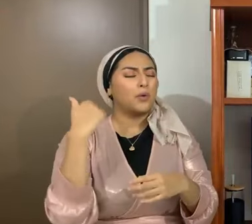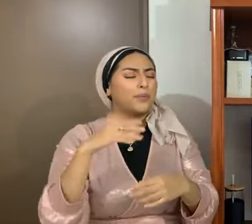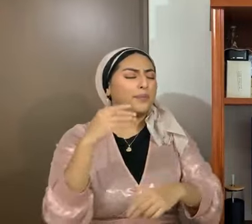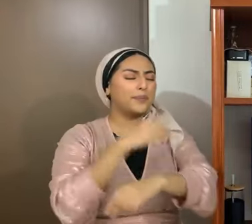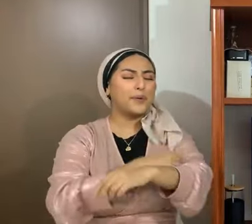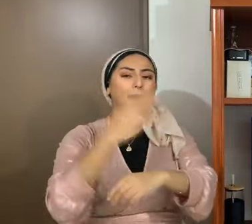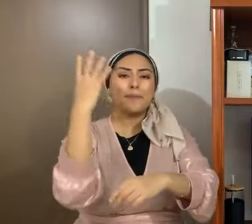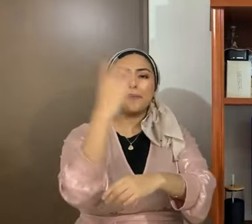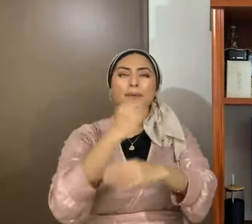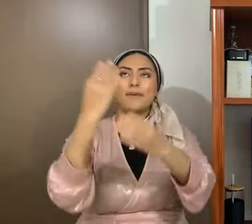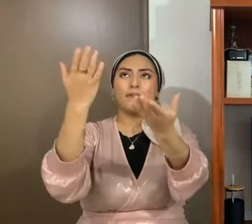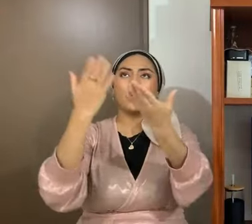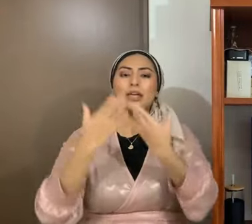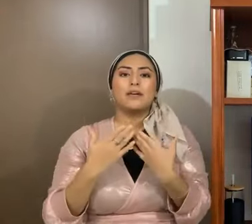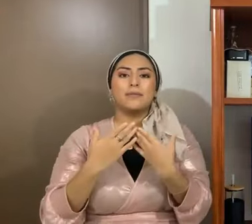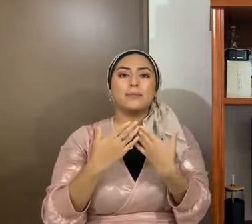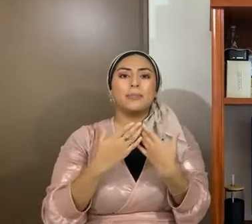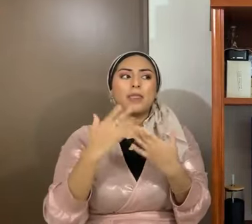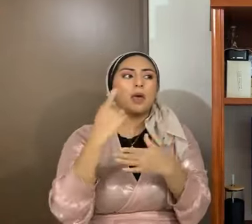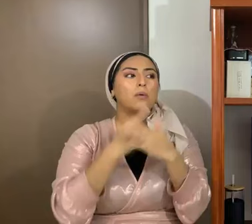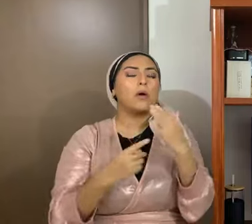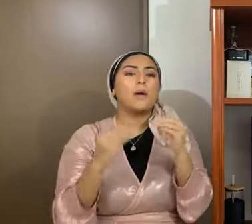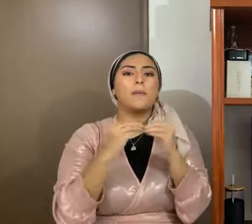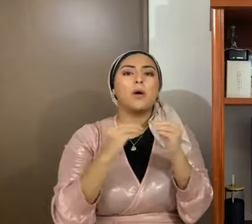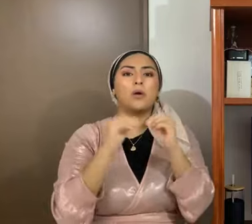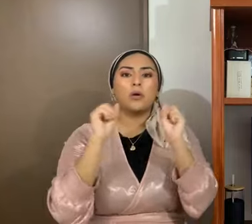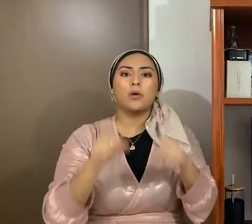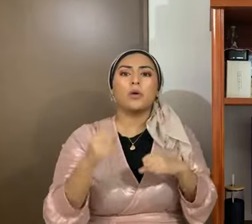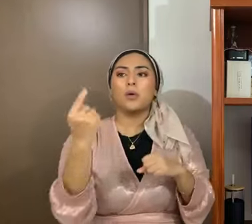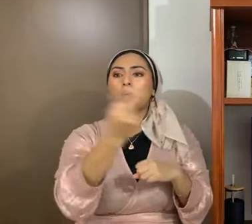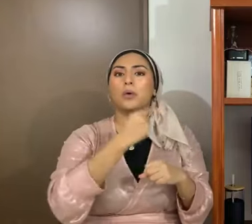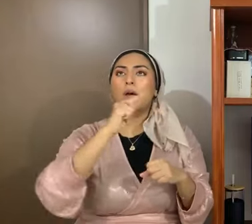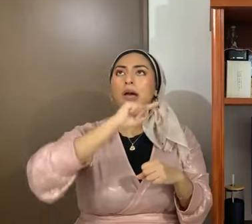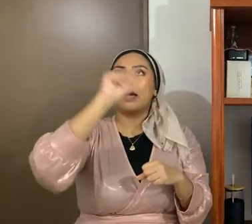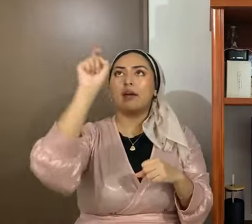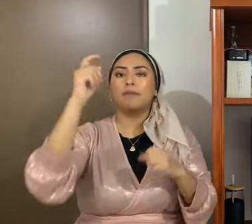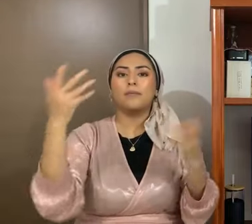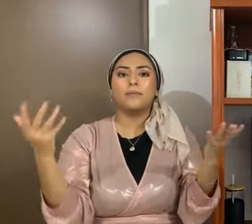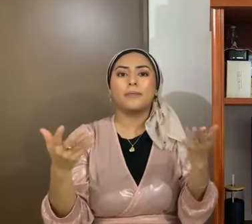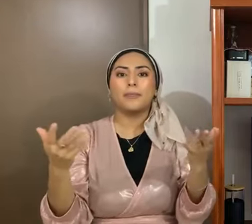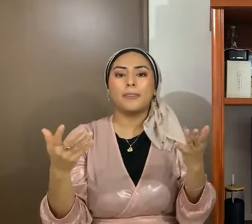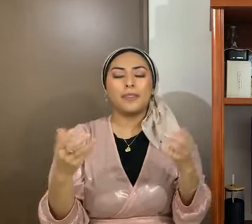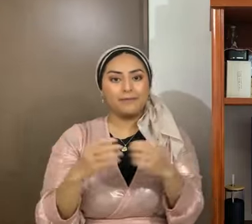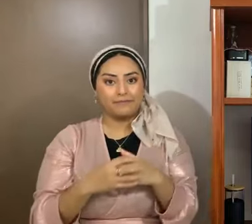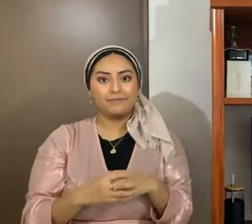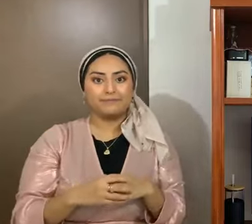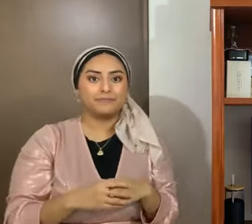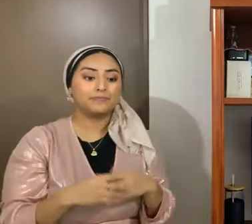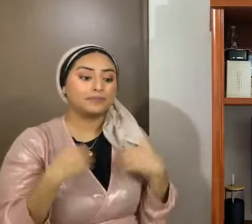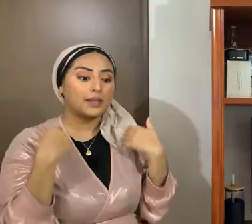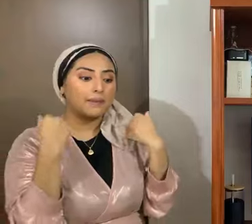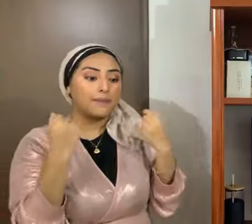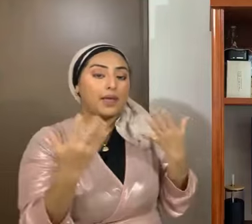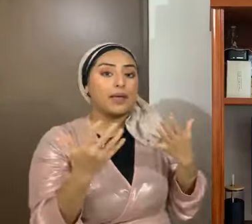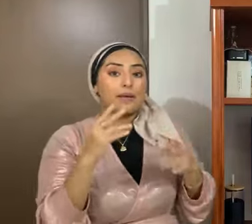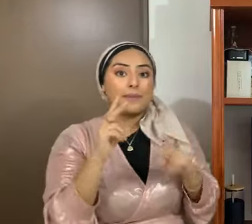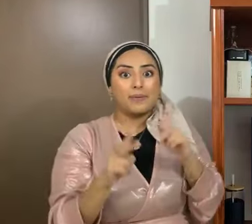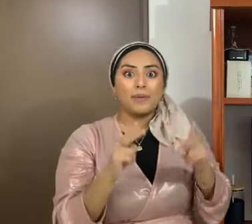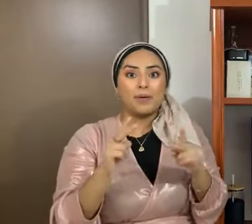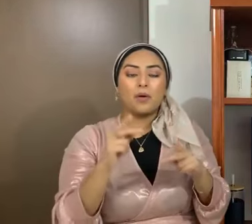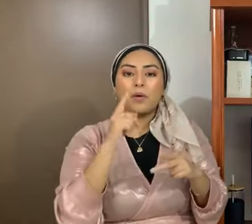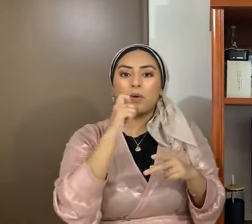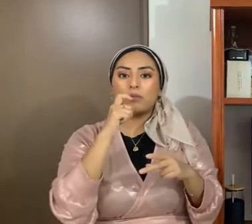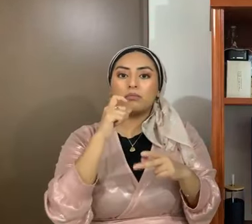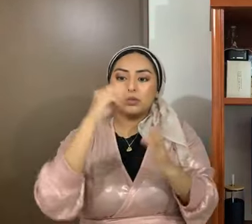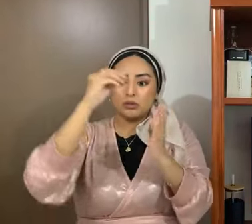regalo! ¡Aleluya! ¿Qué más podemos pedir? Nada, nada. Hay muchas almas que nos escriben